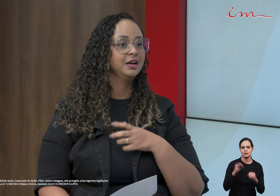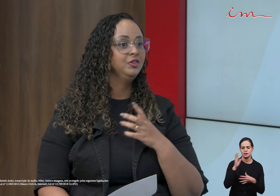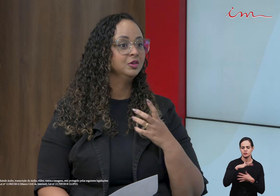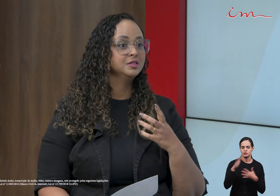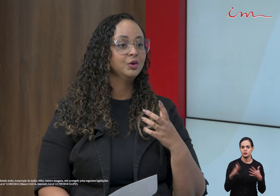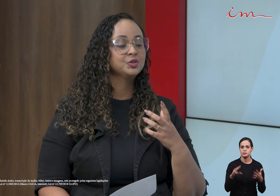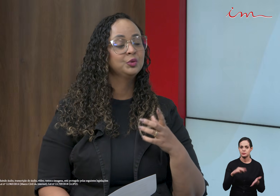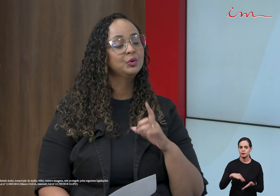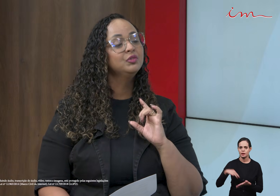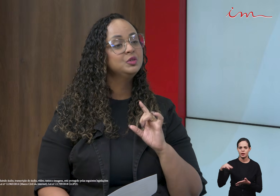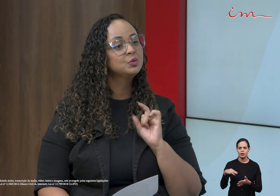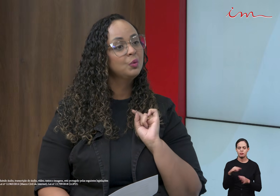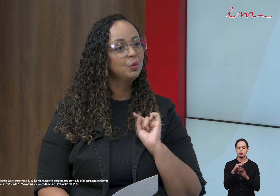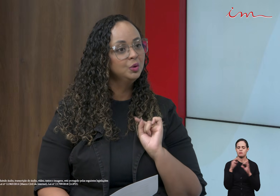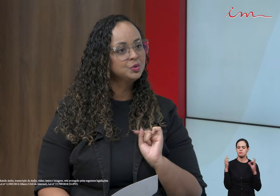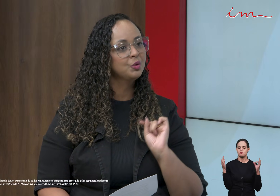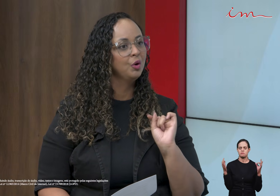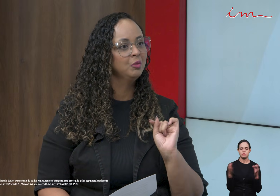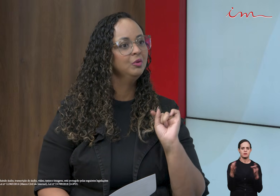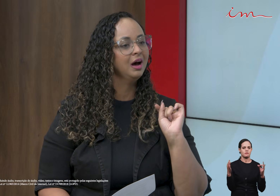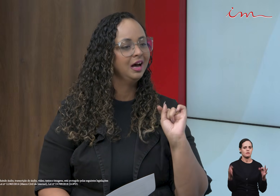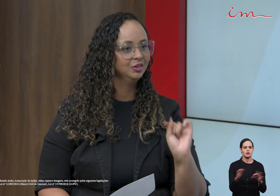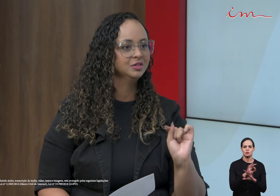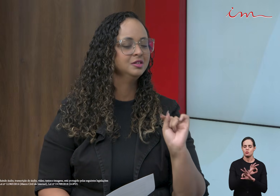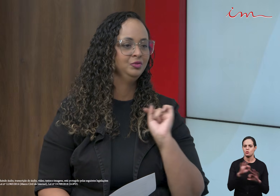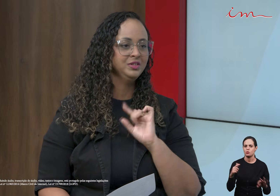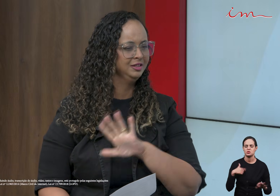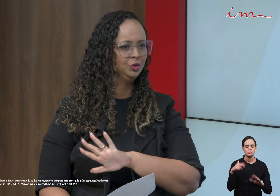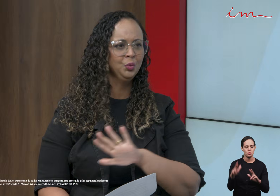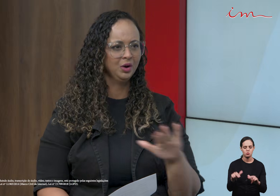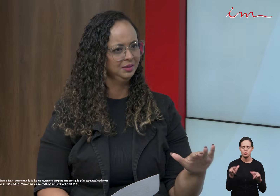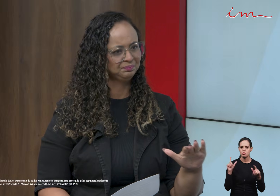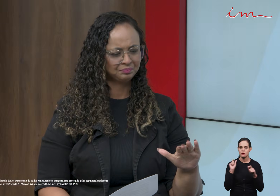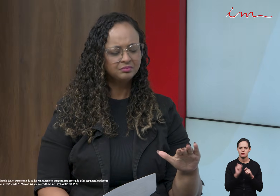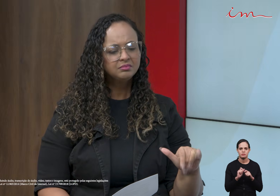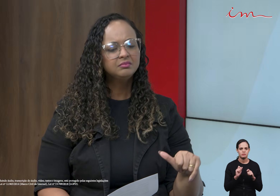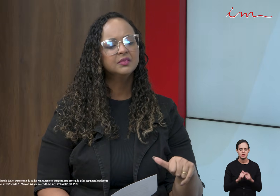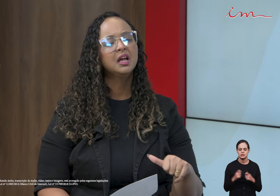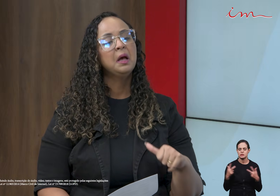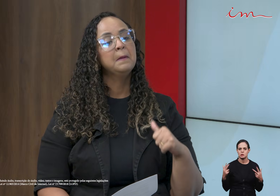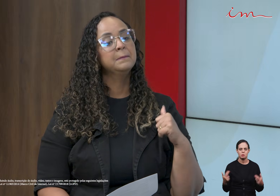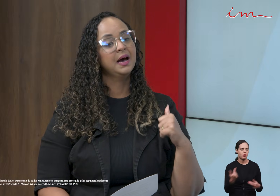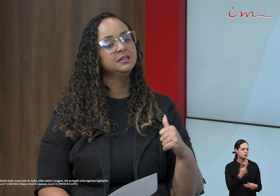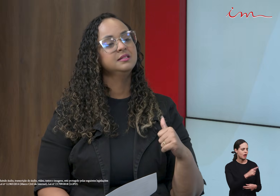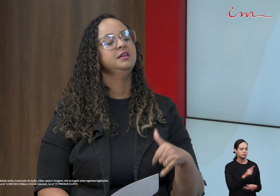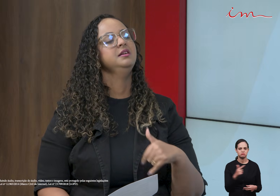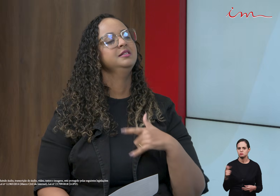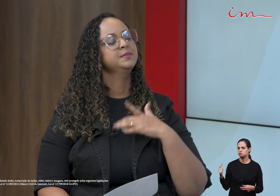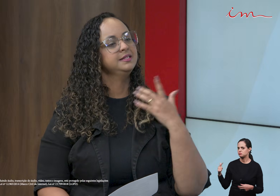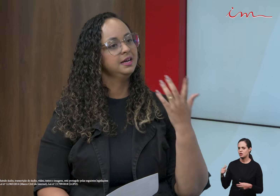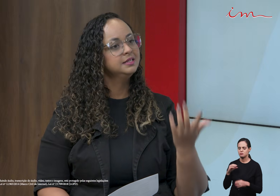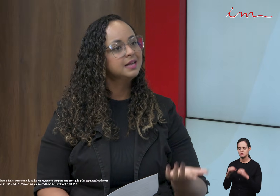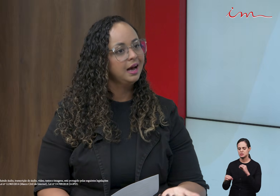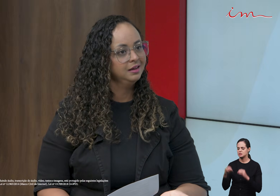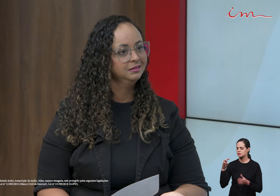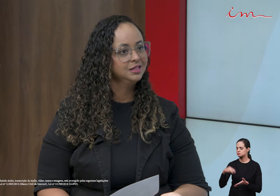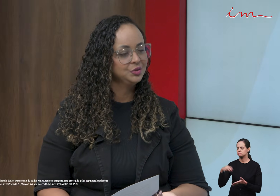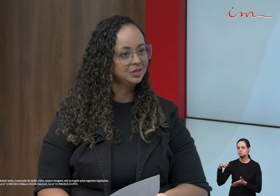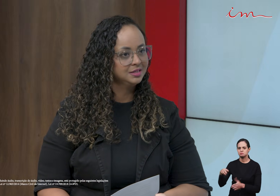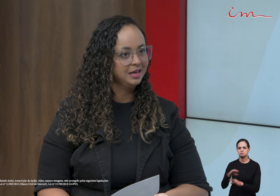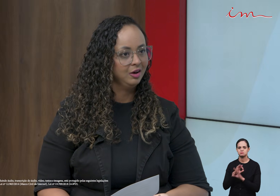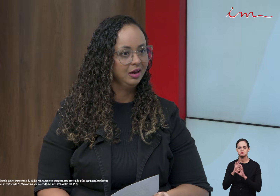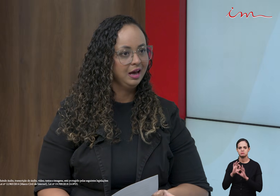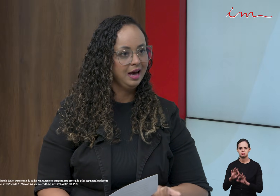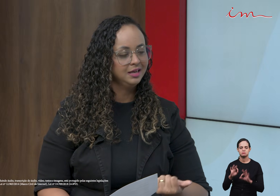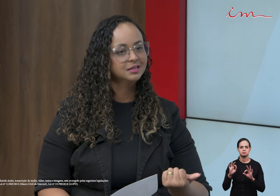são maravilhosas. Eu acho que eu nunca fiz um curso como a nossa oficina, nunca. Mas se especializar